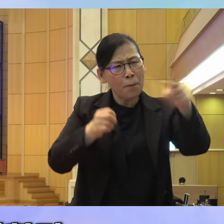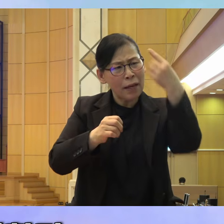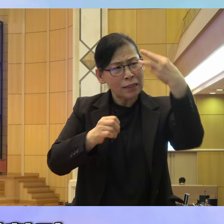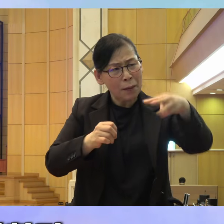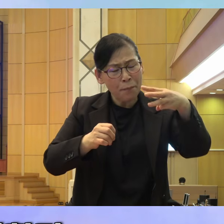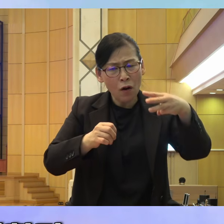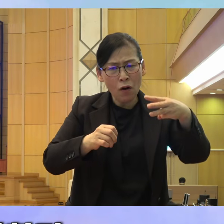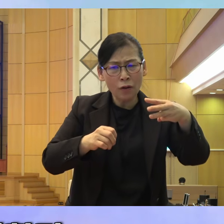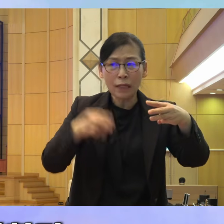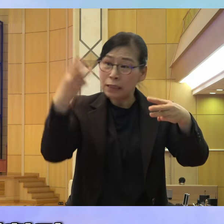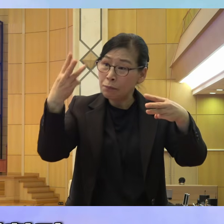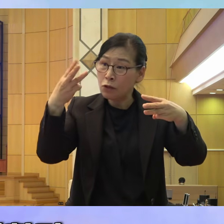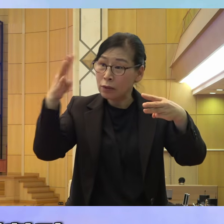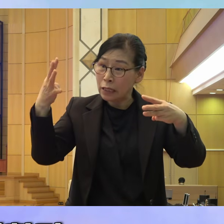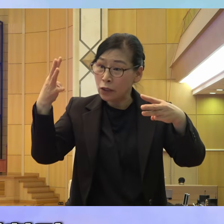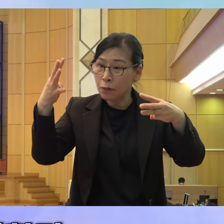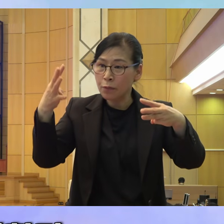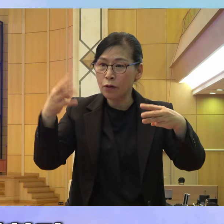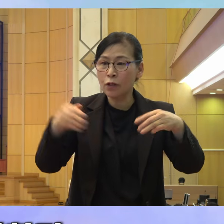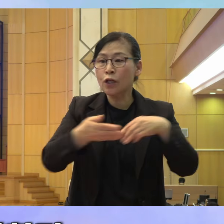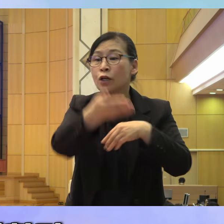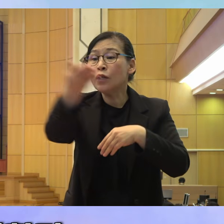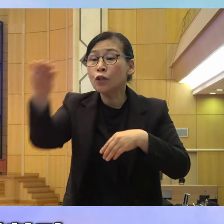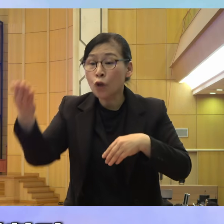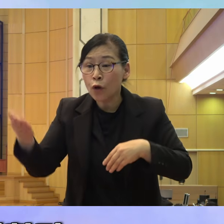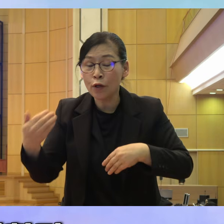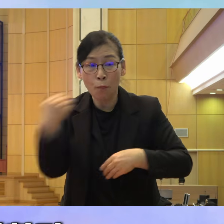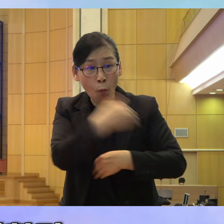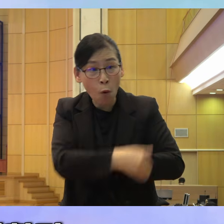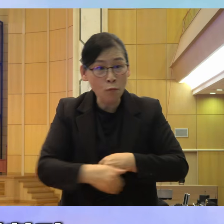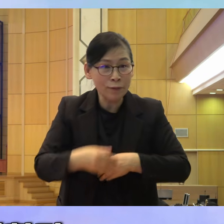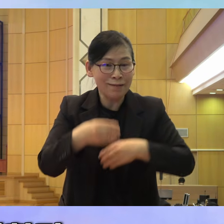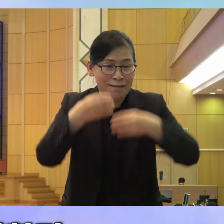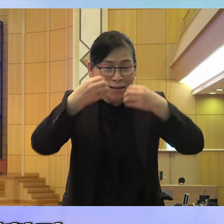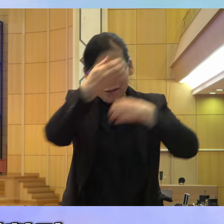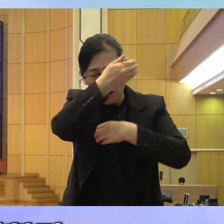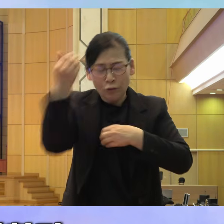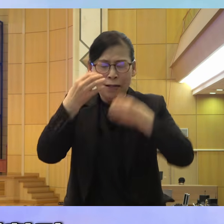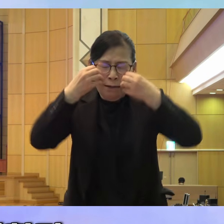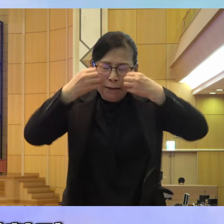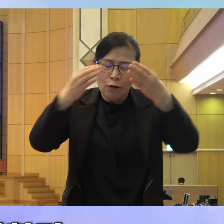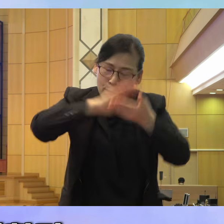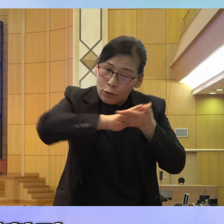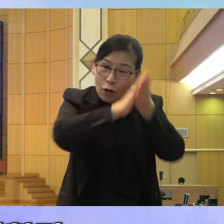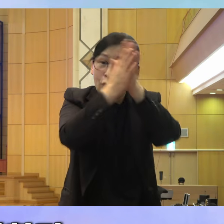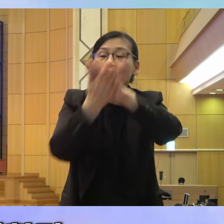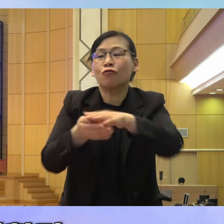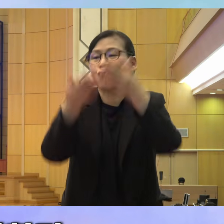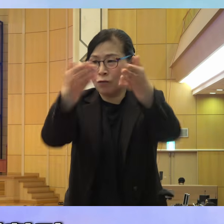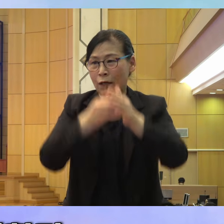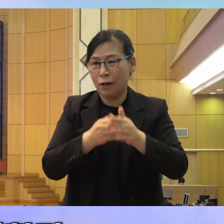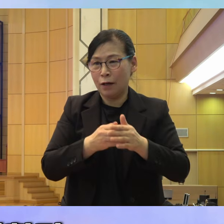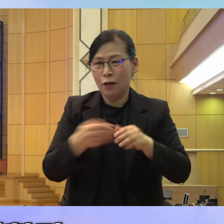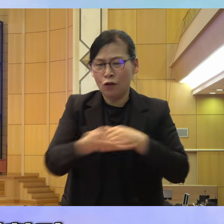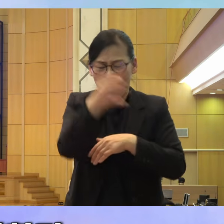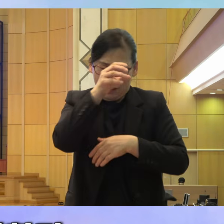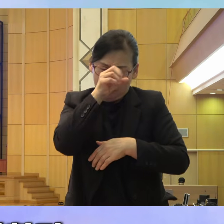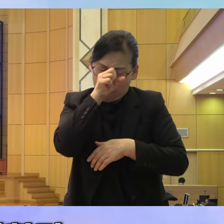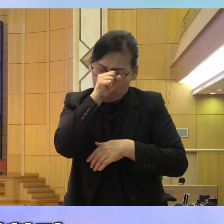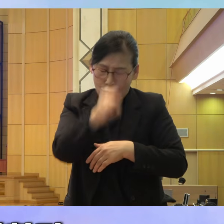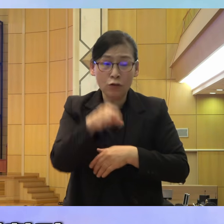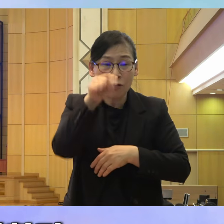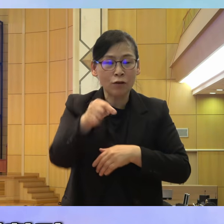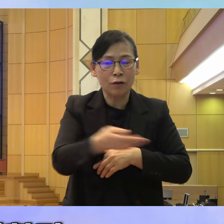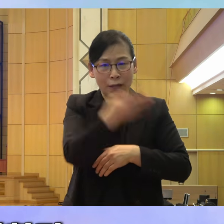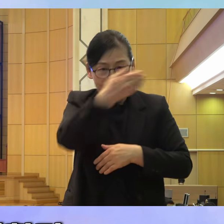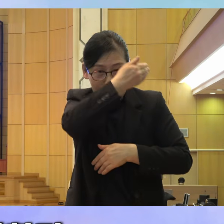103편 3절 4절에 기록되어 있는데 우리 주님께서 내 너희가 좋은 것으로